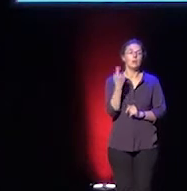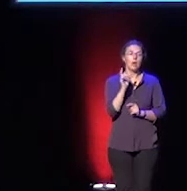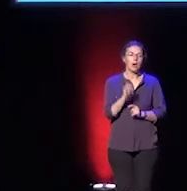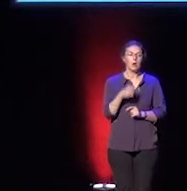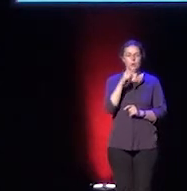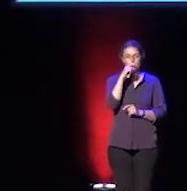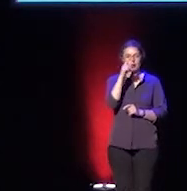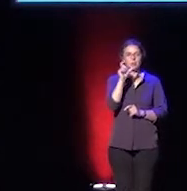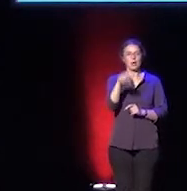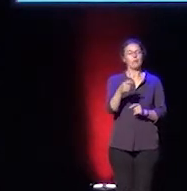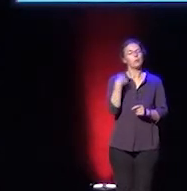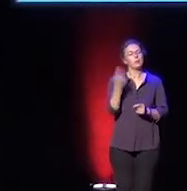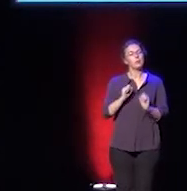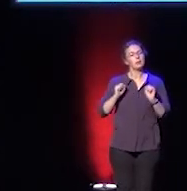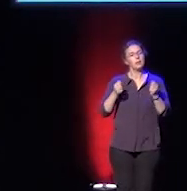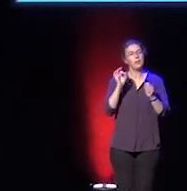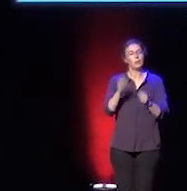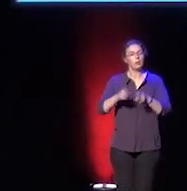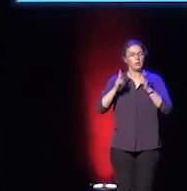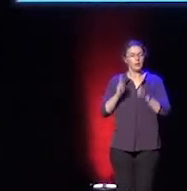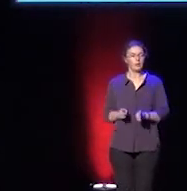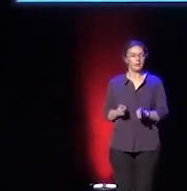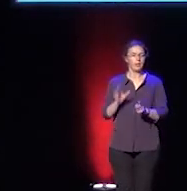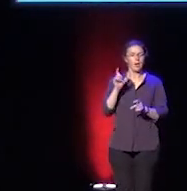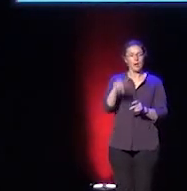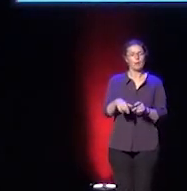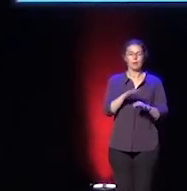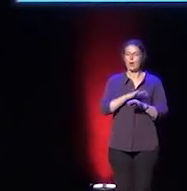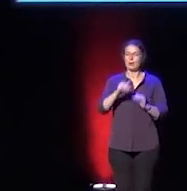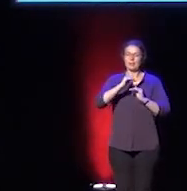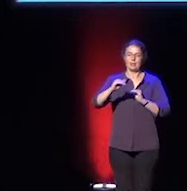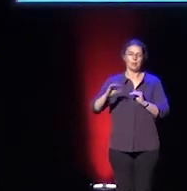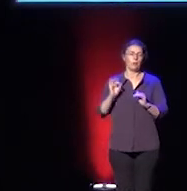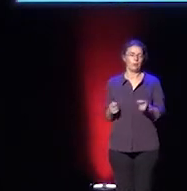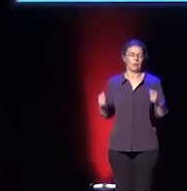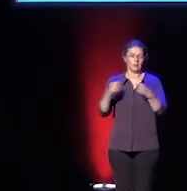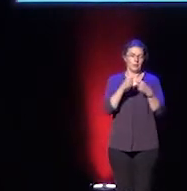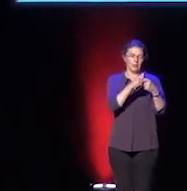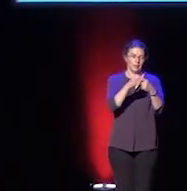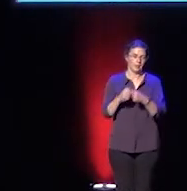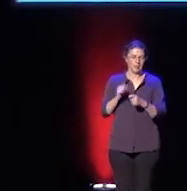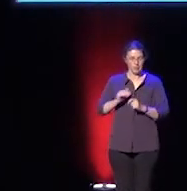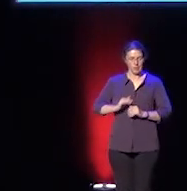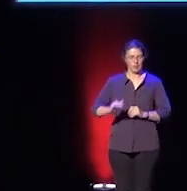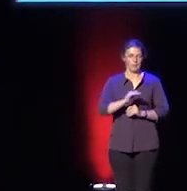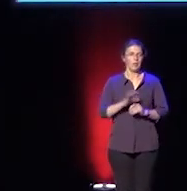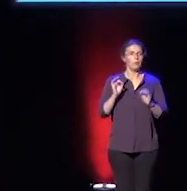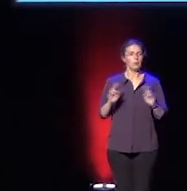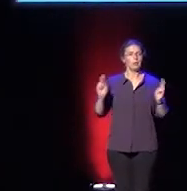auf unseren Einsatz für Recht auf allen Ebenen, für unsere Mitglieder im Lande,